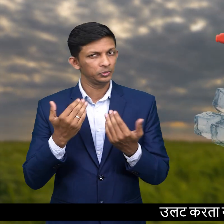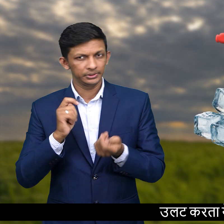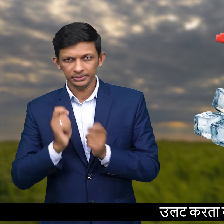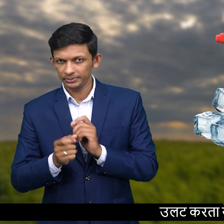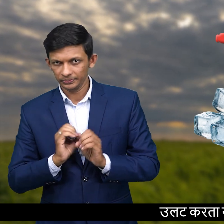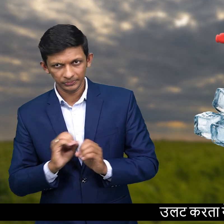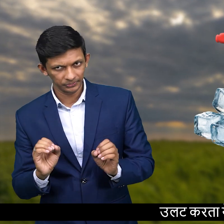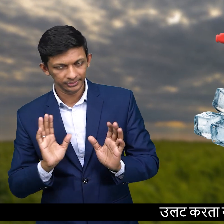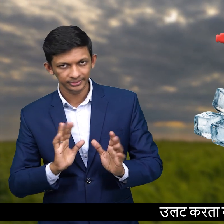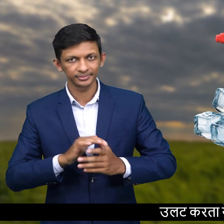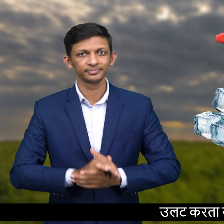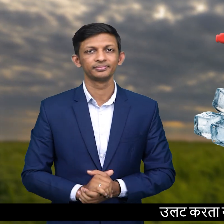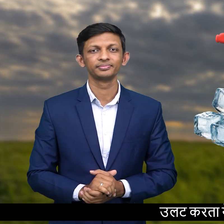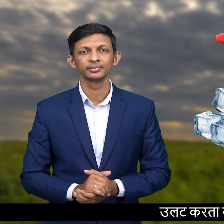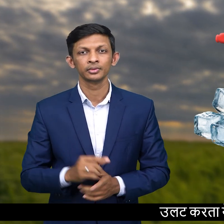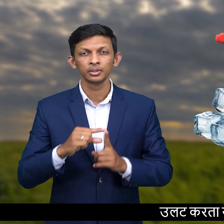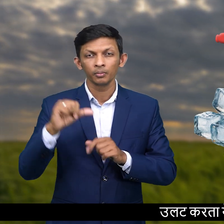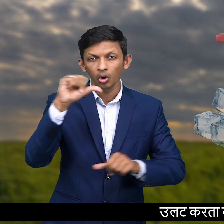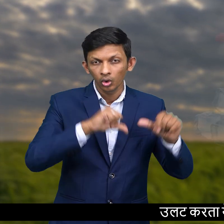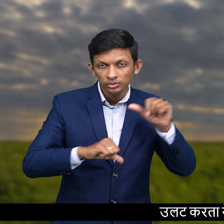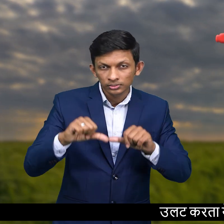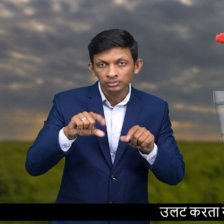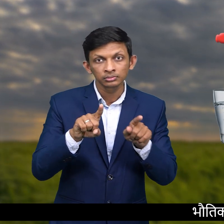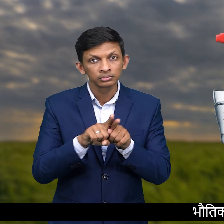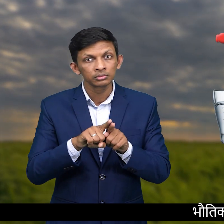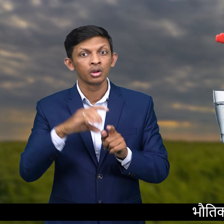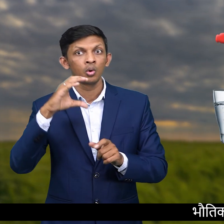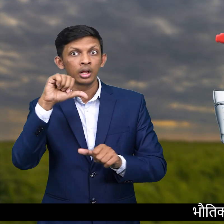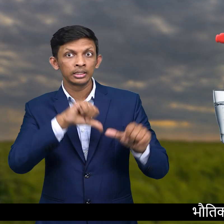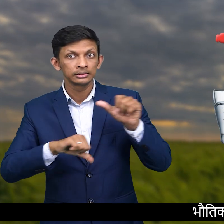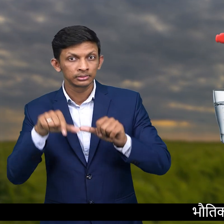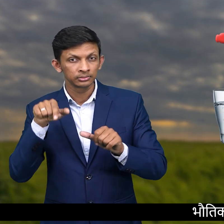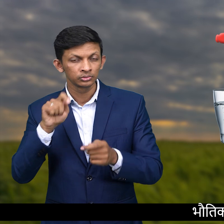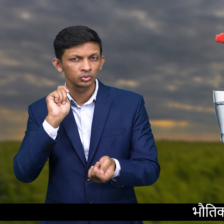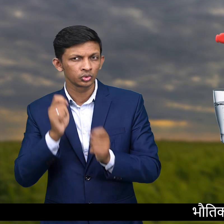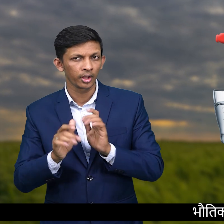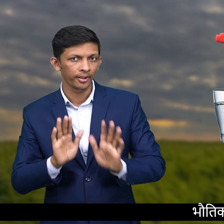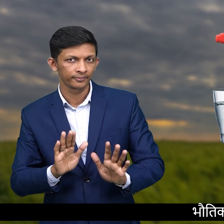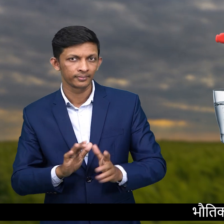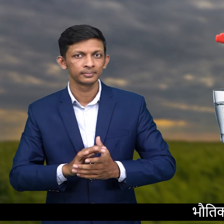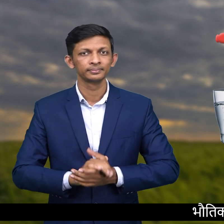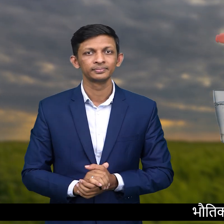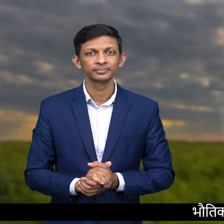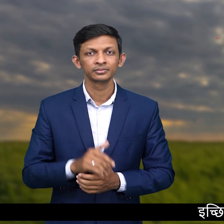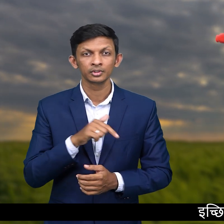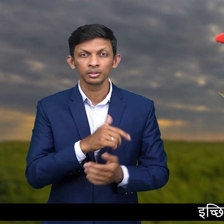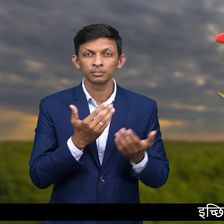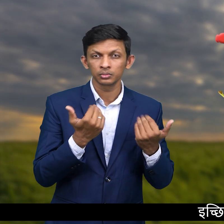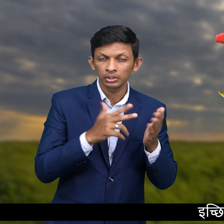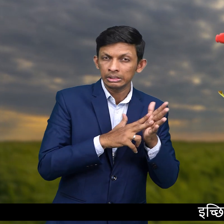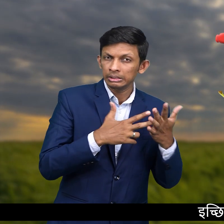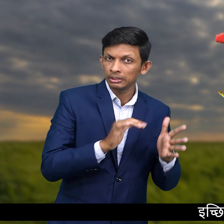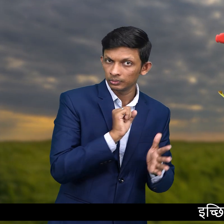उलट करता येणारे आणि अपरिवर्तनीय बदल, भौतिक आणि रासायनिक बदल,